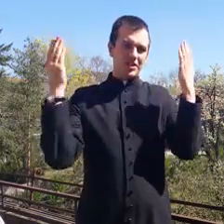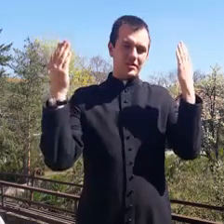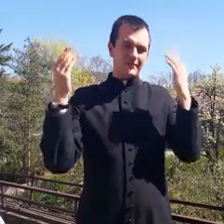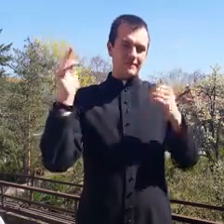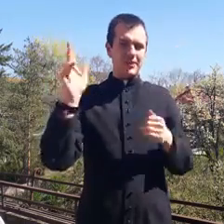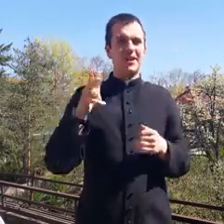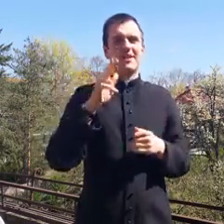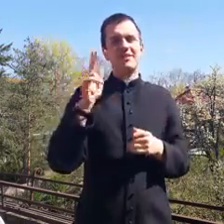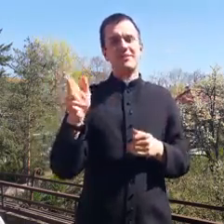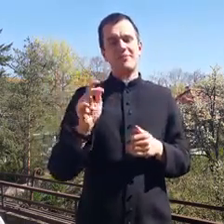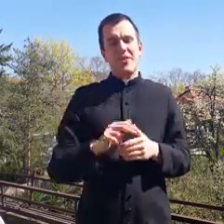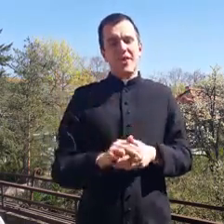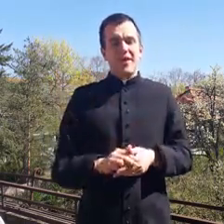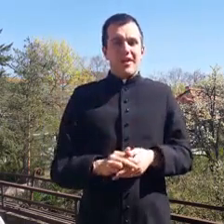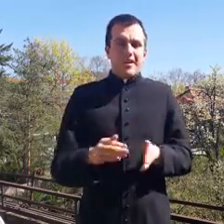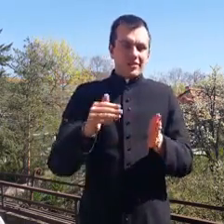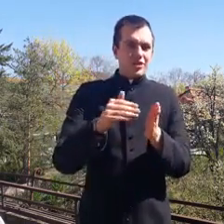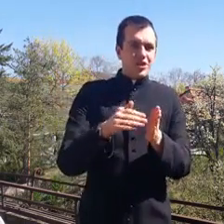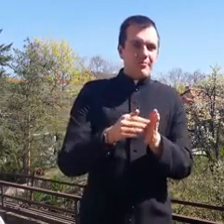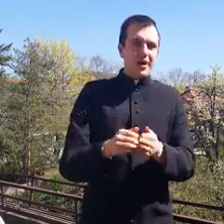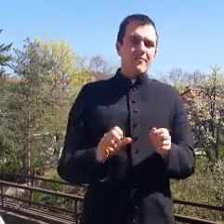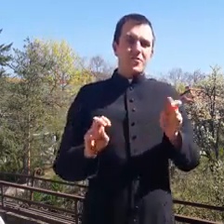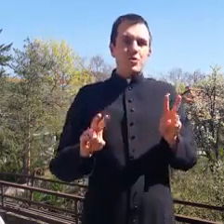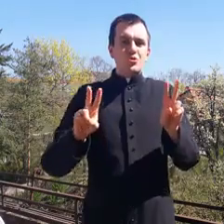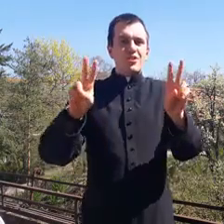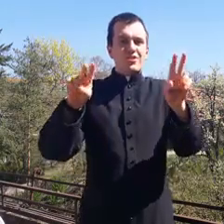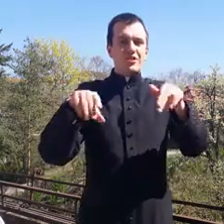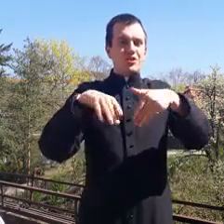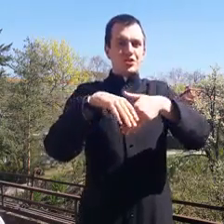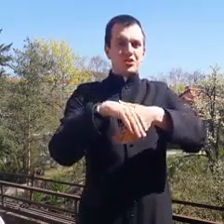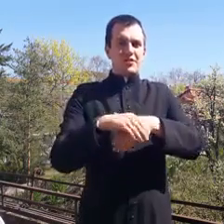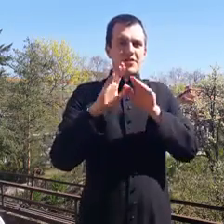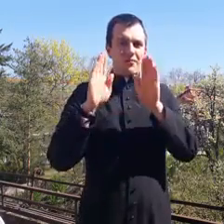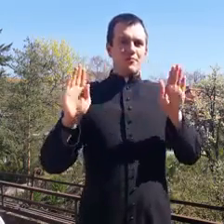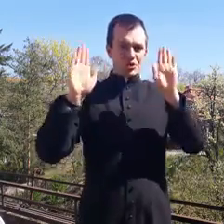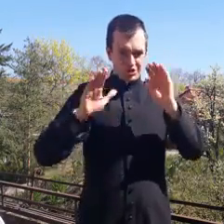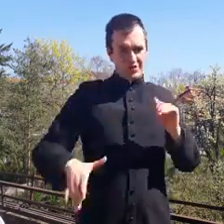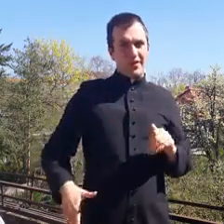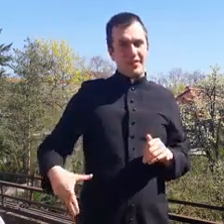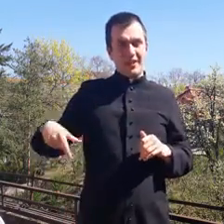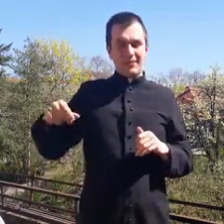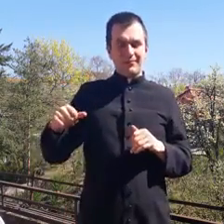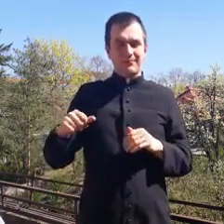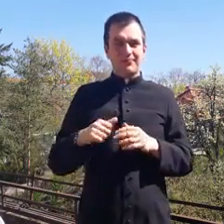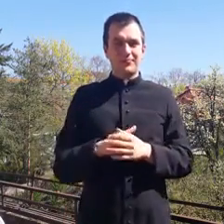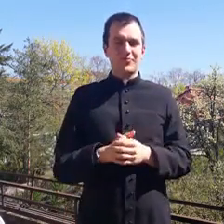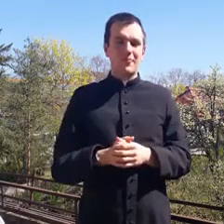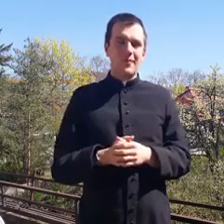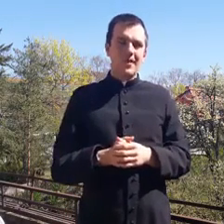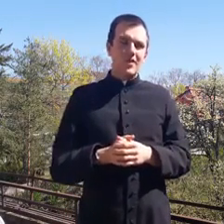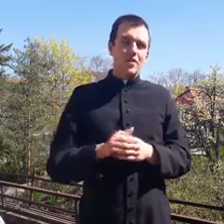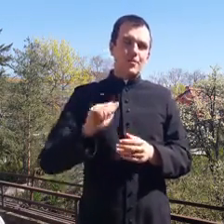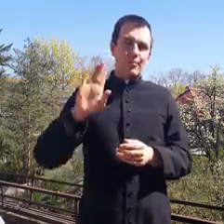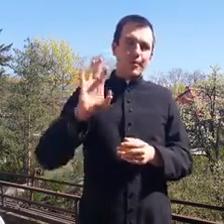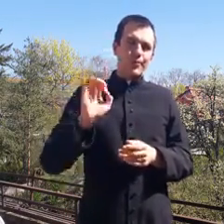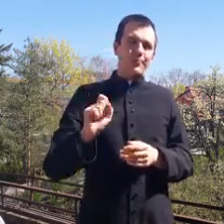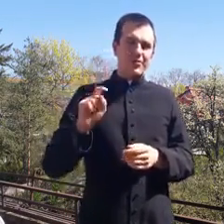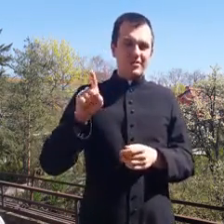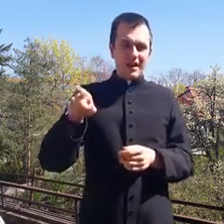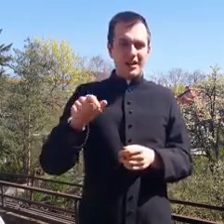kiedy trzeba uczestniczyć we mszy świętej bo ta